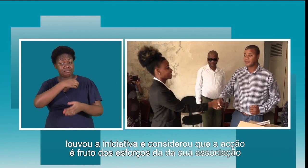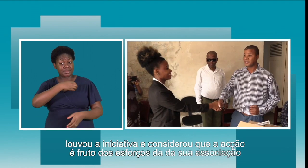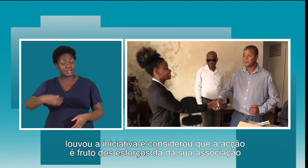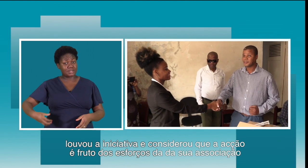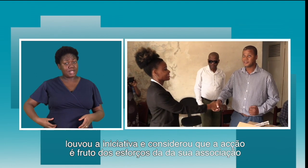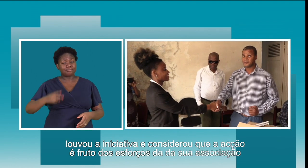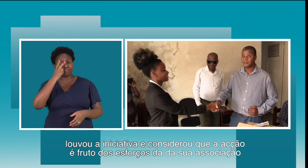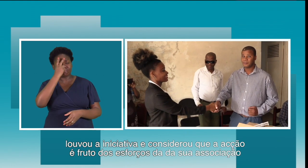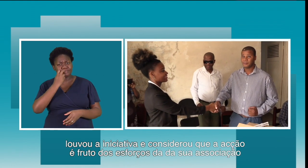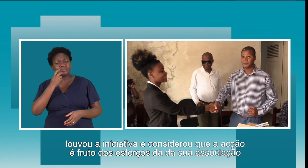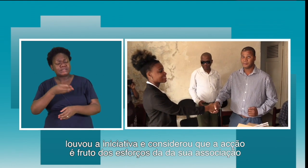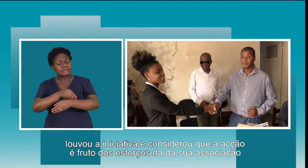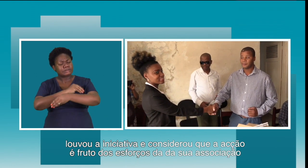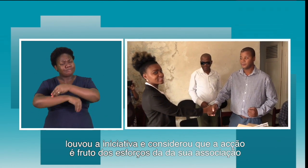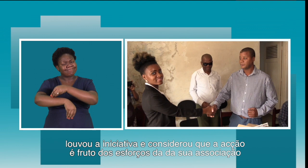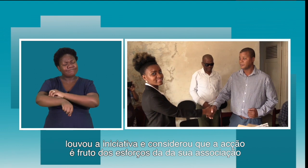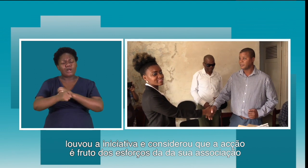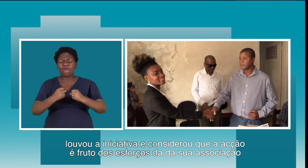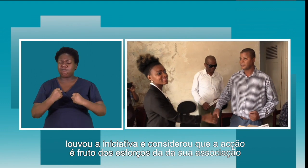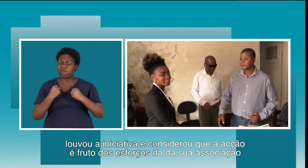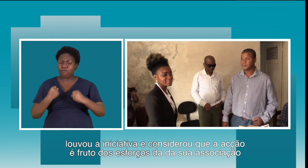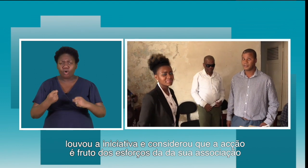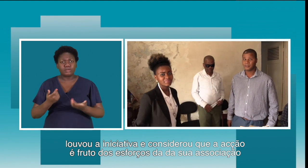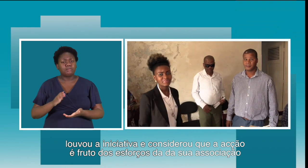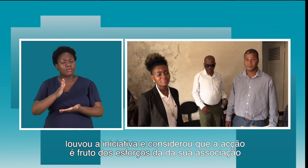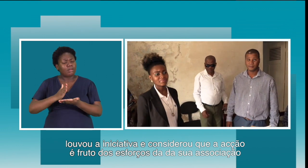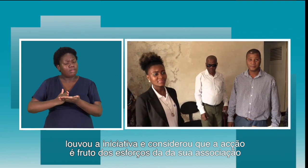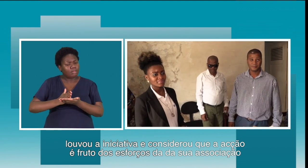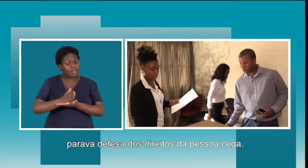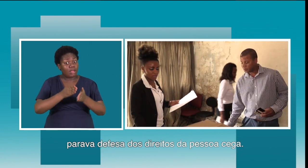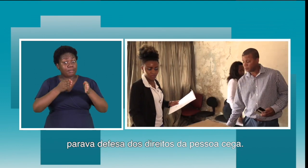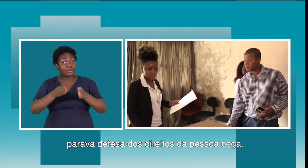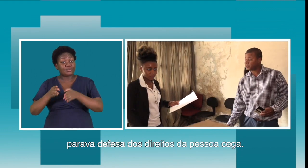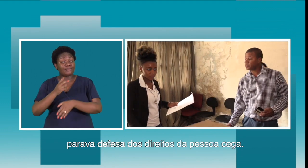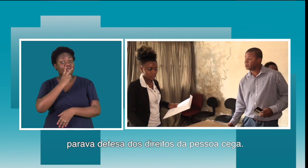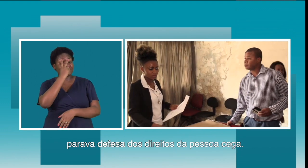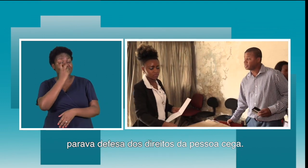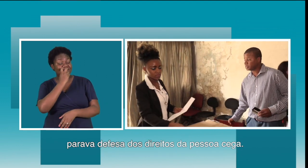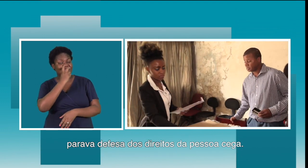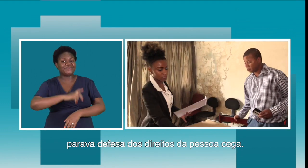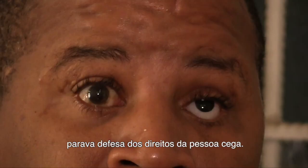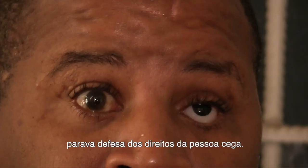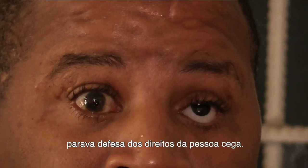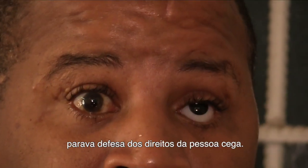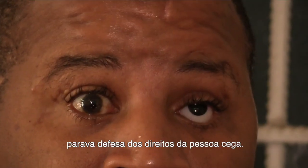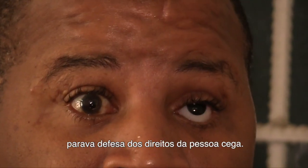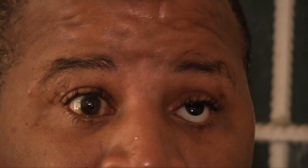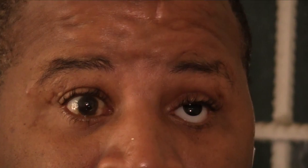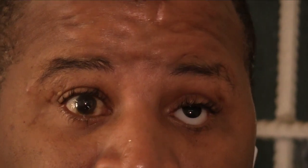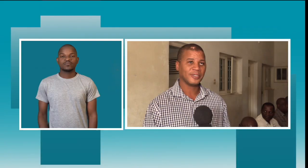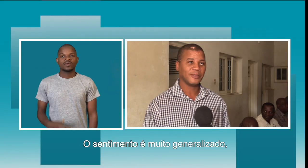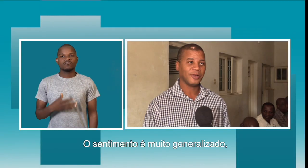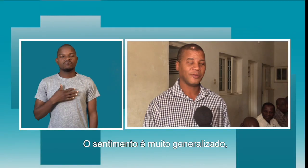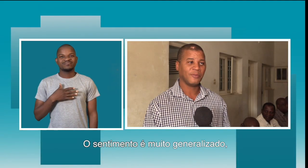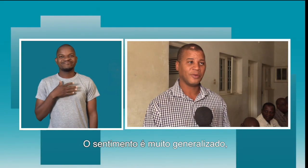louvou a iniciativa e considerou que a ação é fruto dos esforços da sua associação para a defesa dos direitos da pessoa cega.